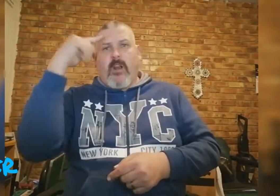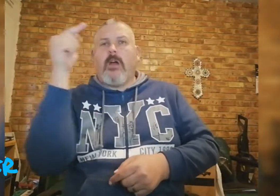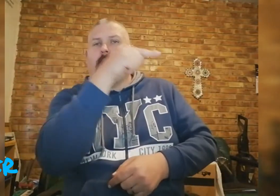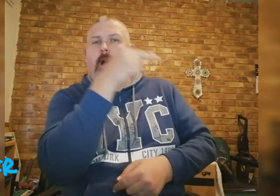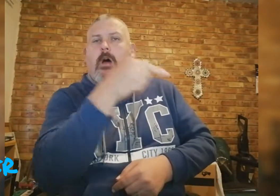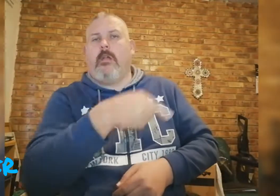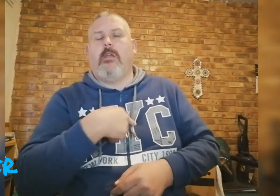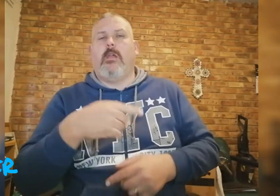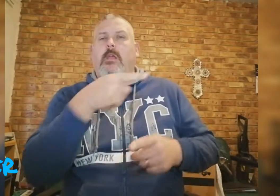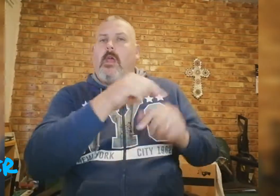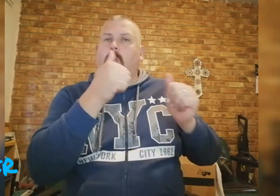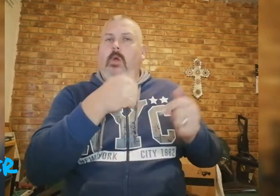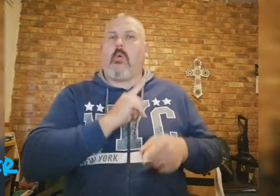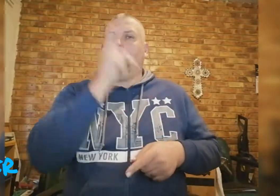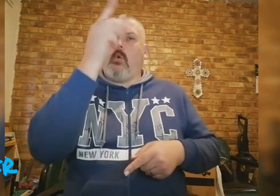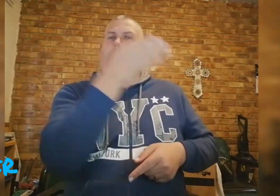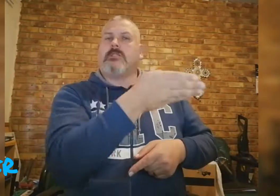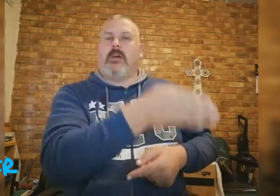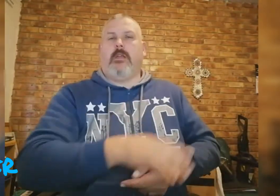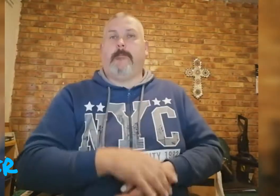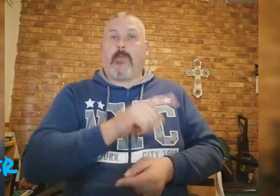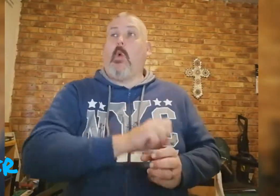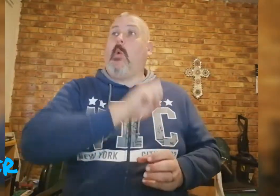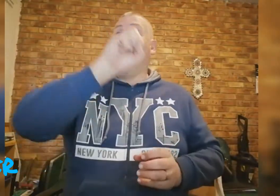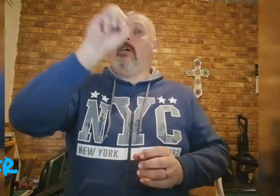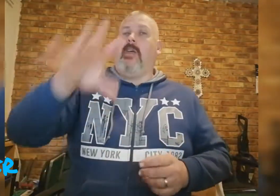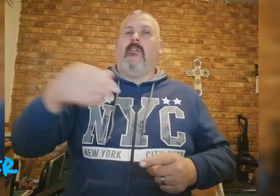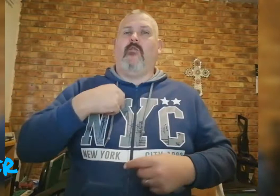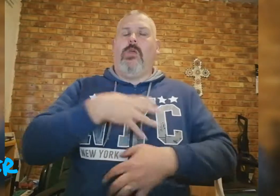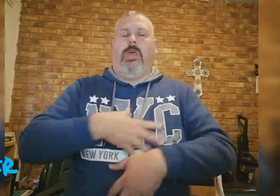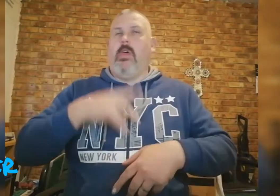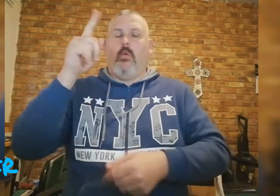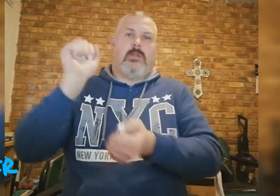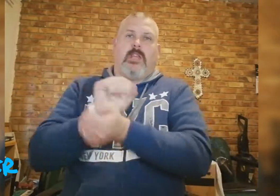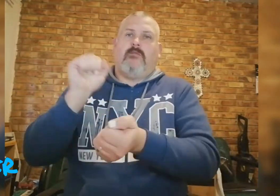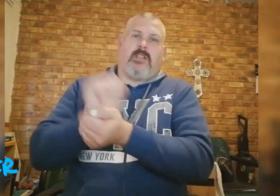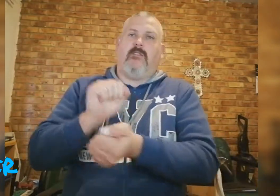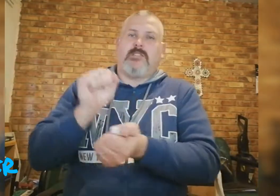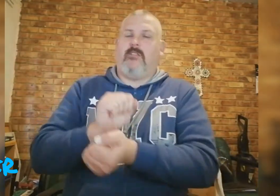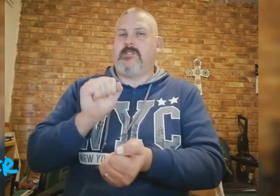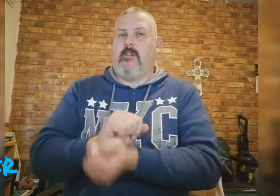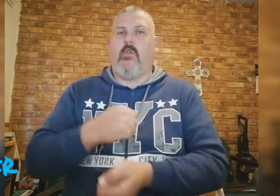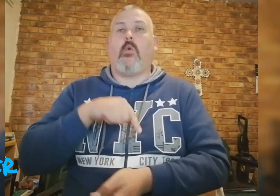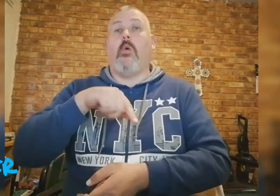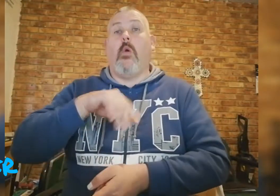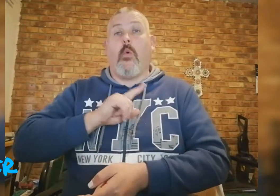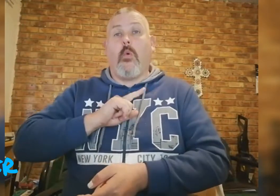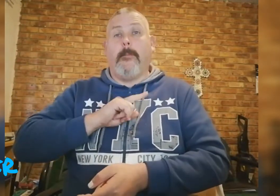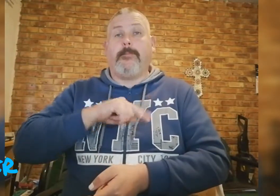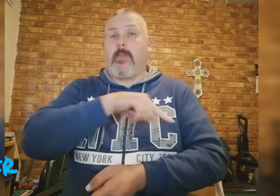belang daar, kom God is daar, nou, proef, stap, hoekom,